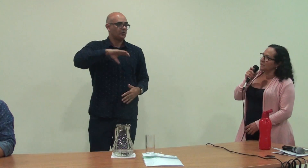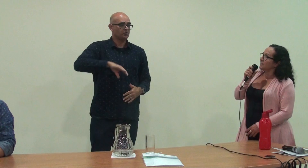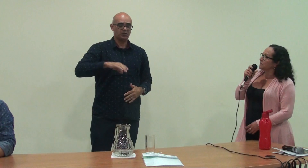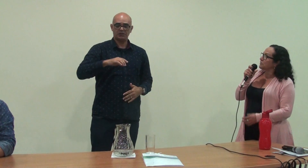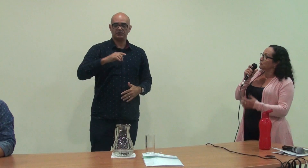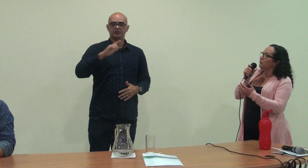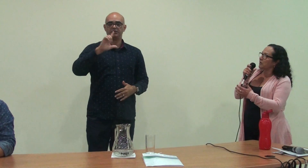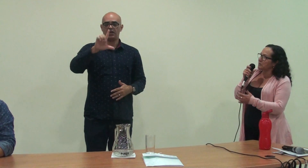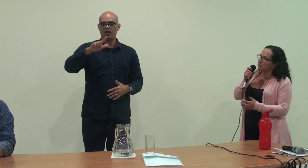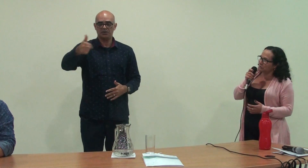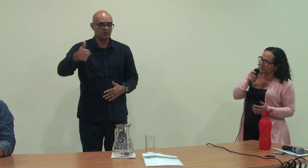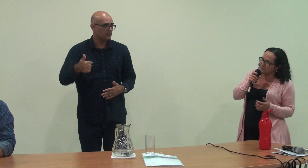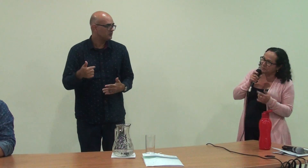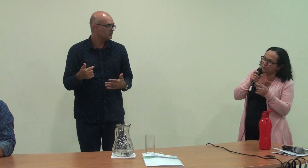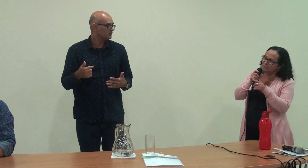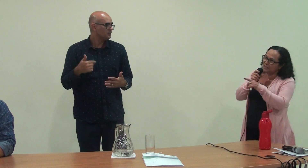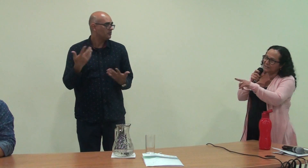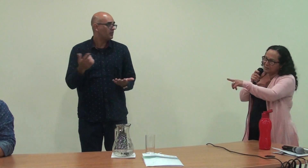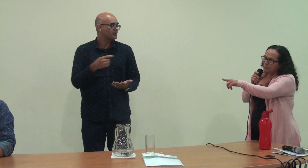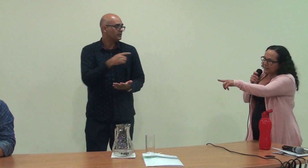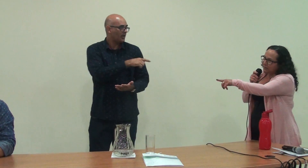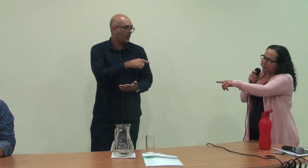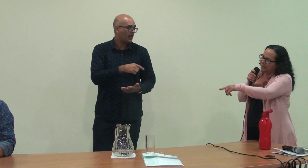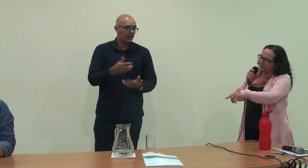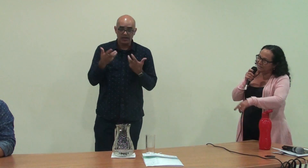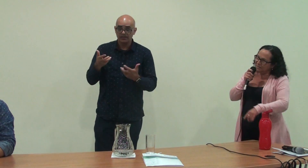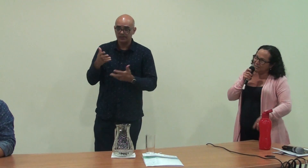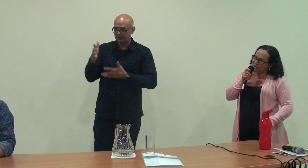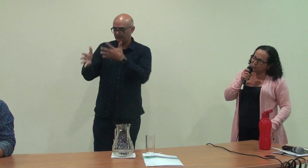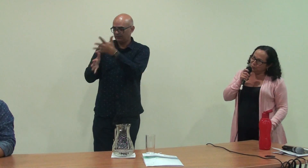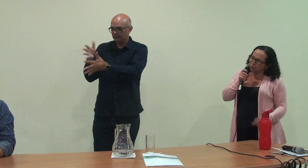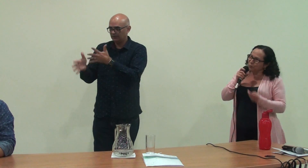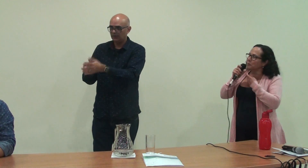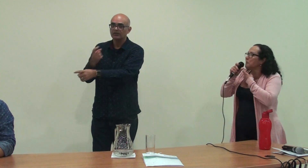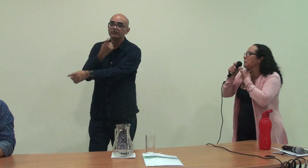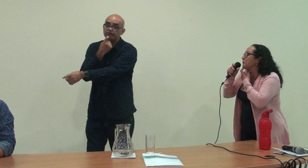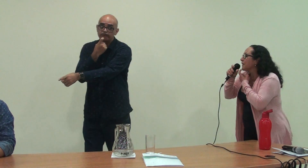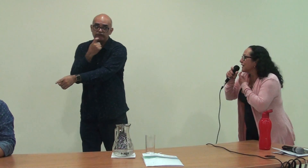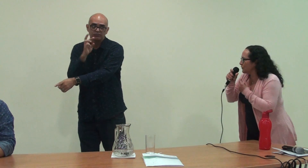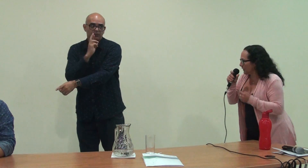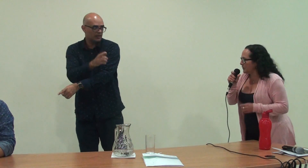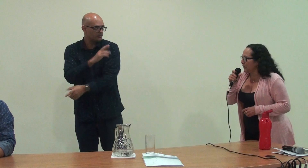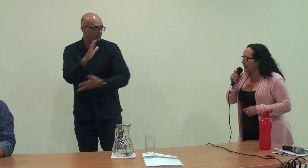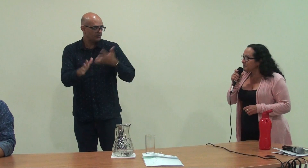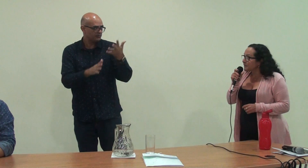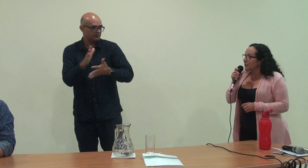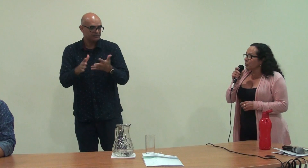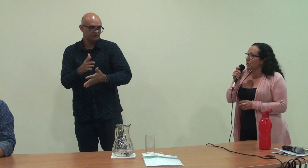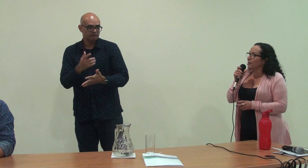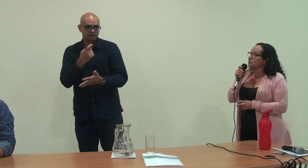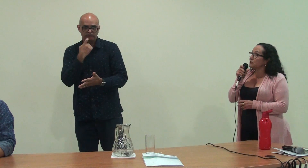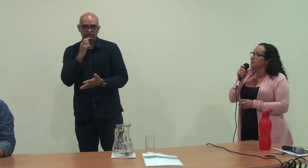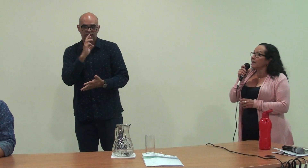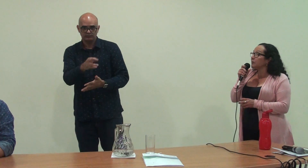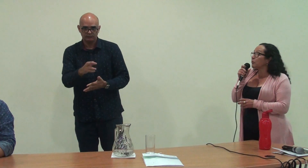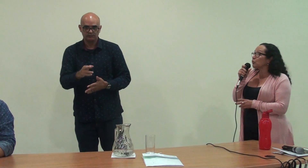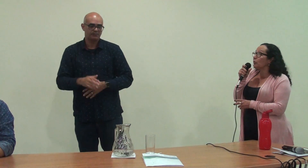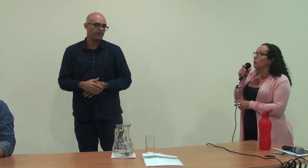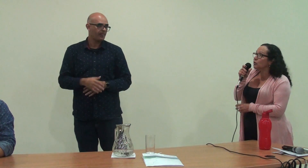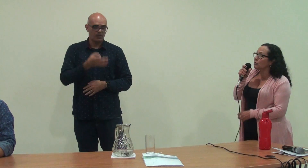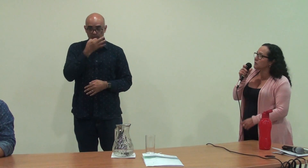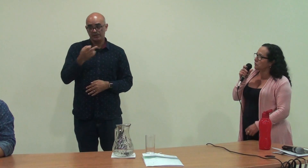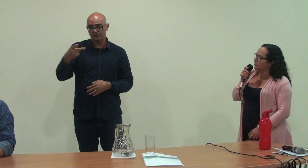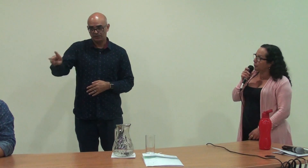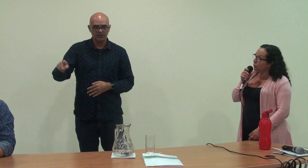eu estou falando em português, mas eu gostaria também da fala do Ademar, porque eu acho que ele